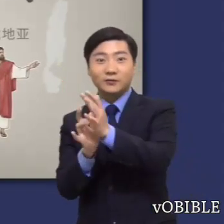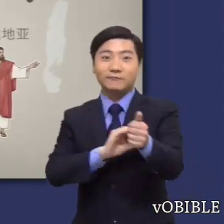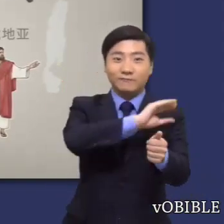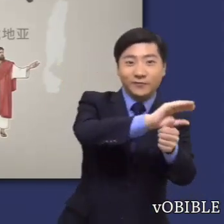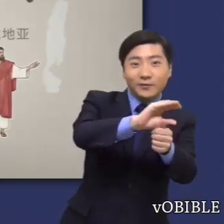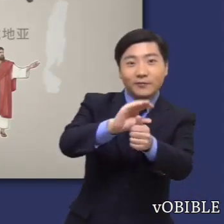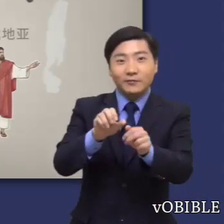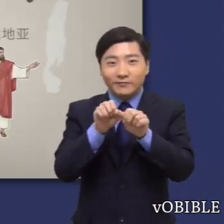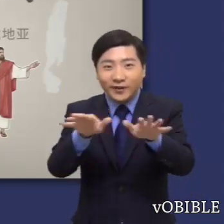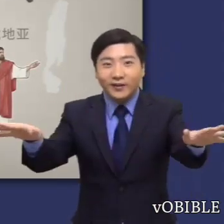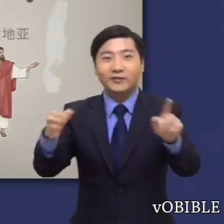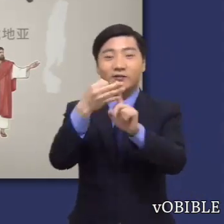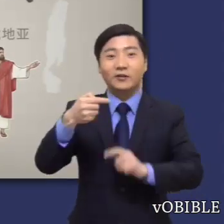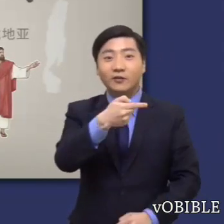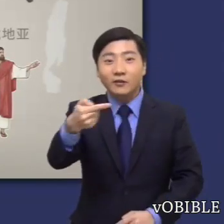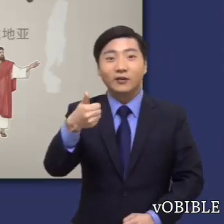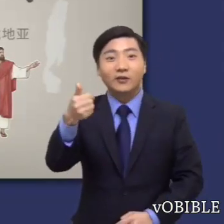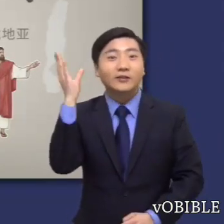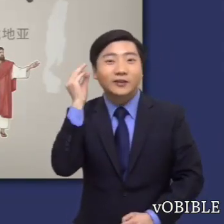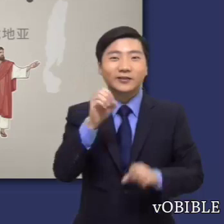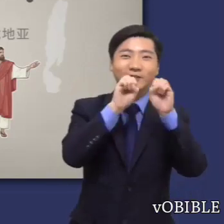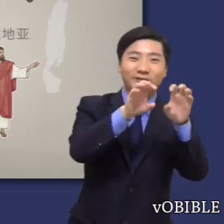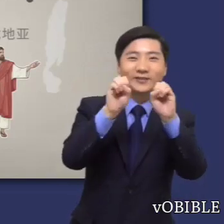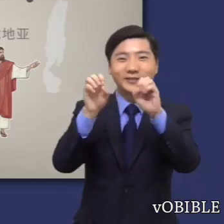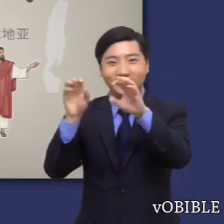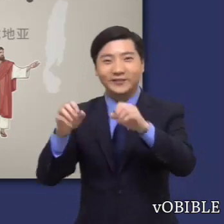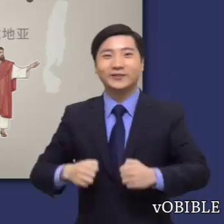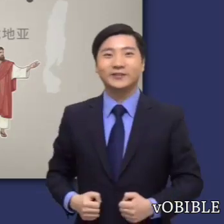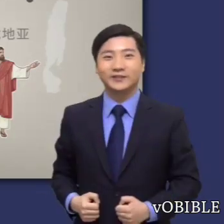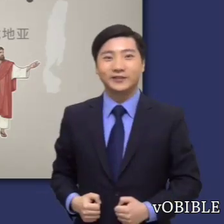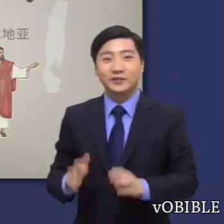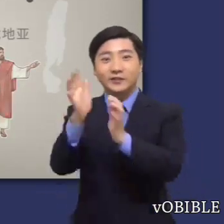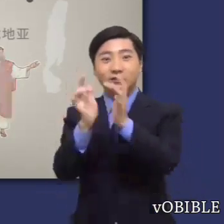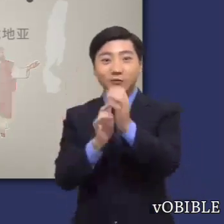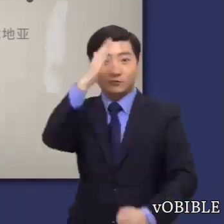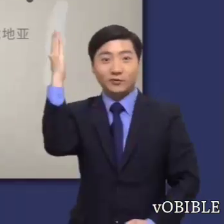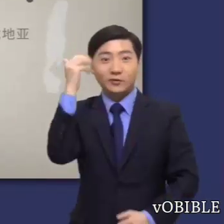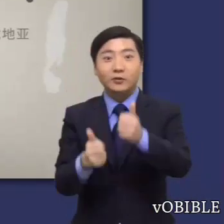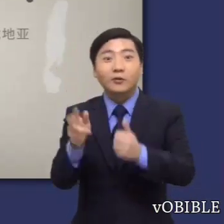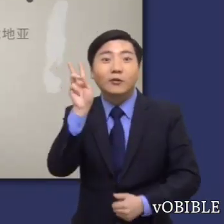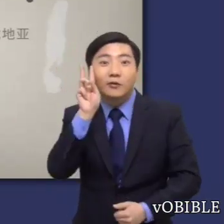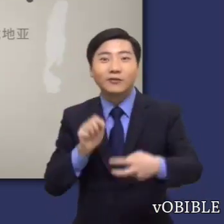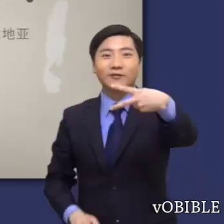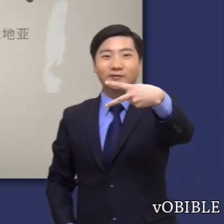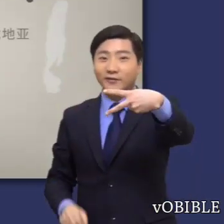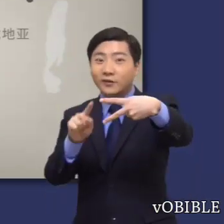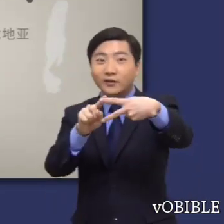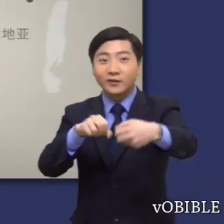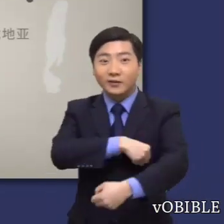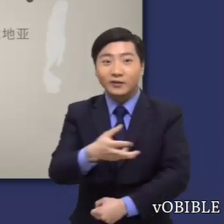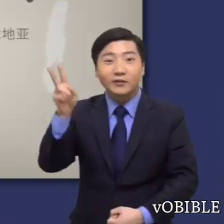宣扬王国的信息，这次他差派70个门徒去传道。耶稣说